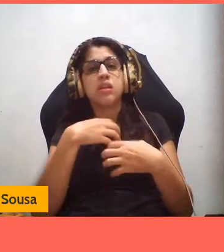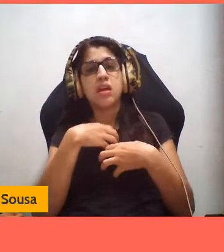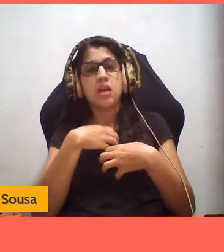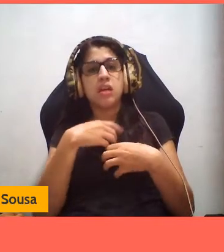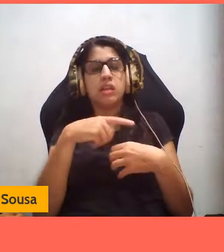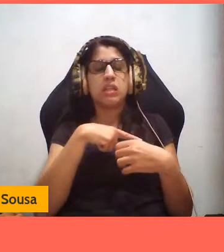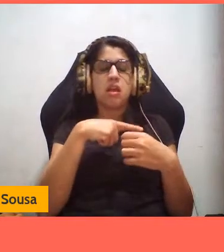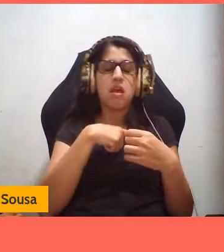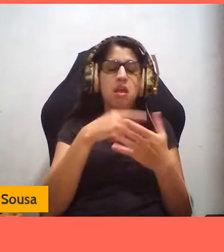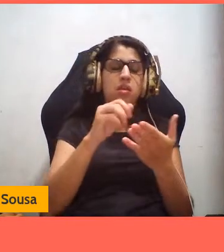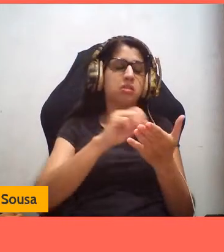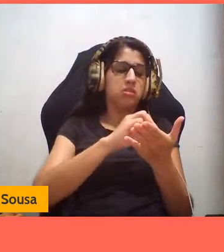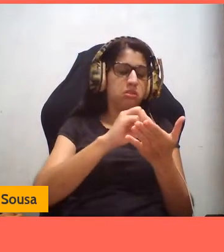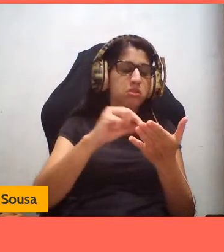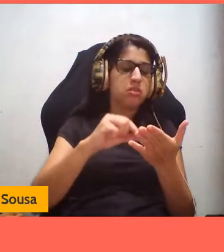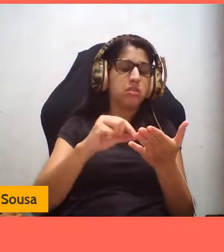Fromm,